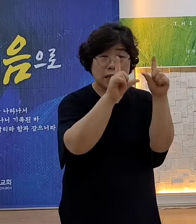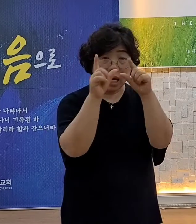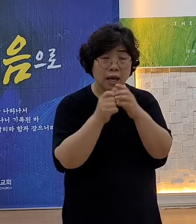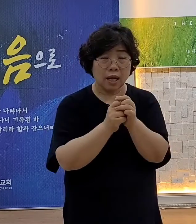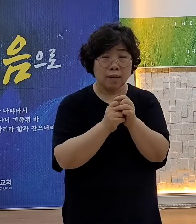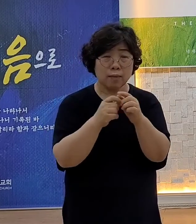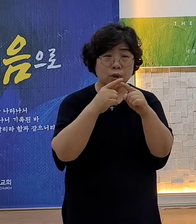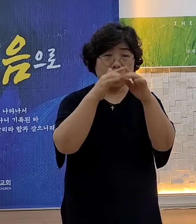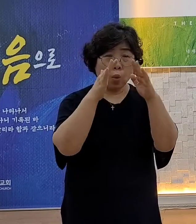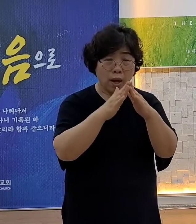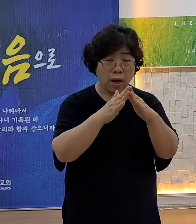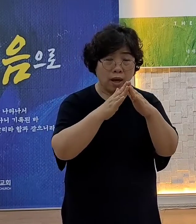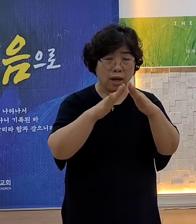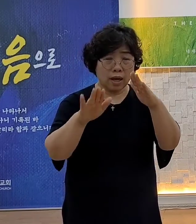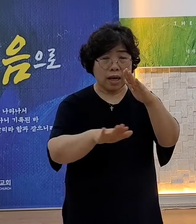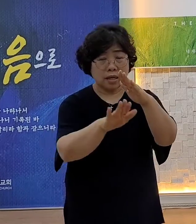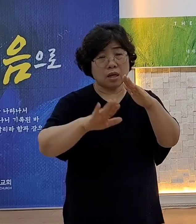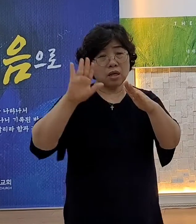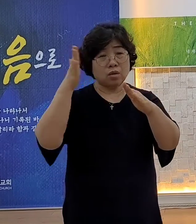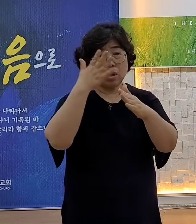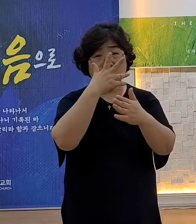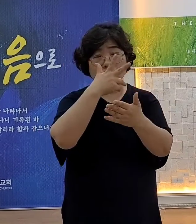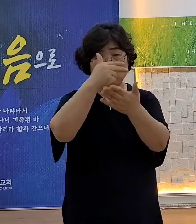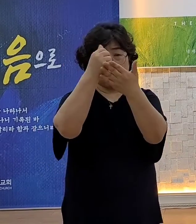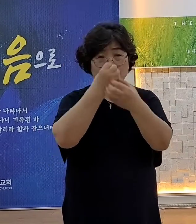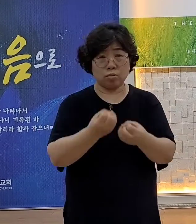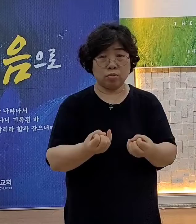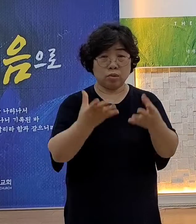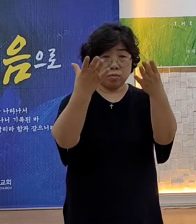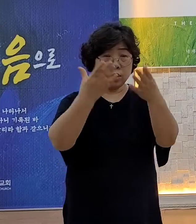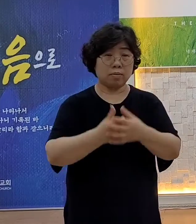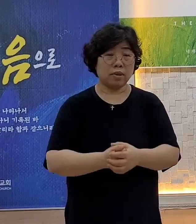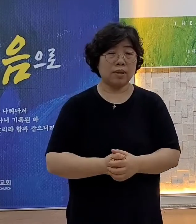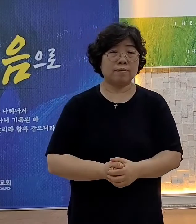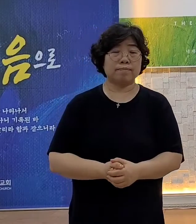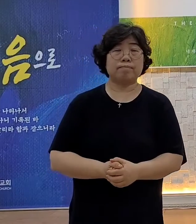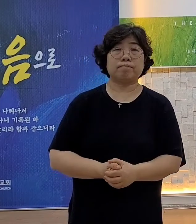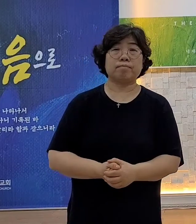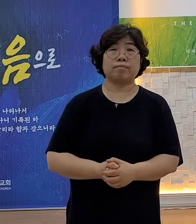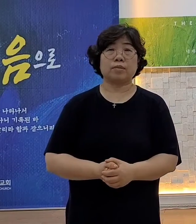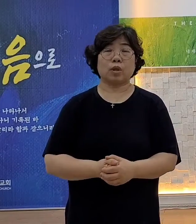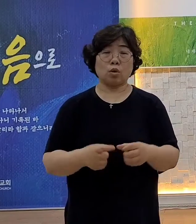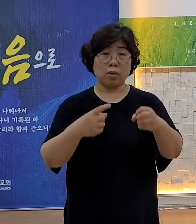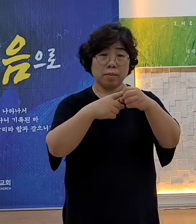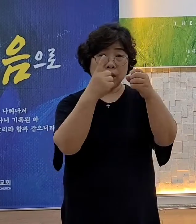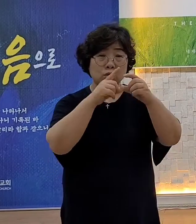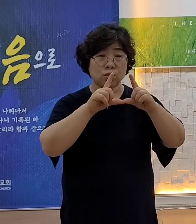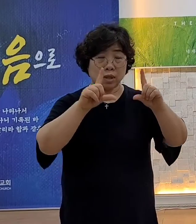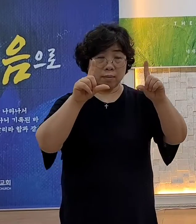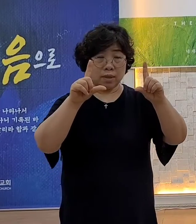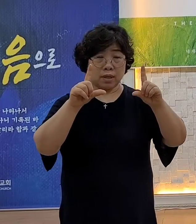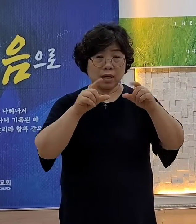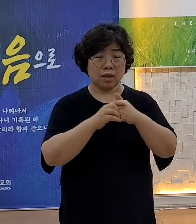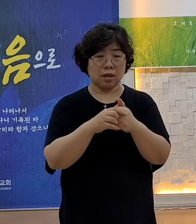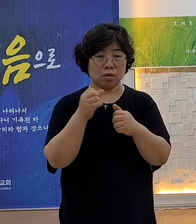모든 가정들이 다 되기를 주님의 이름으로 축복합니다. 오늘 맥주 감사절을 맞이하여 그리고 또 10주년을